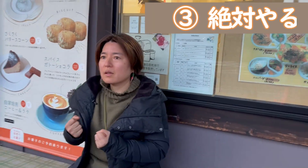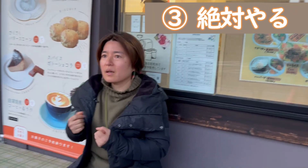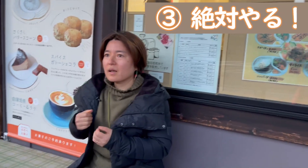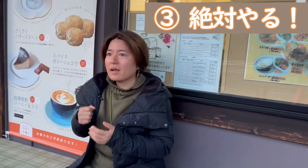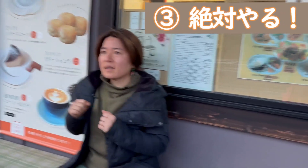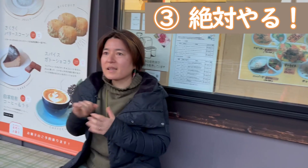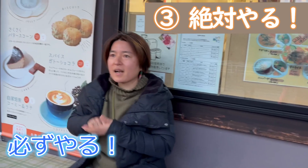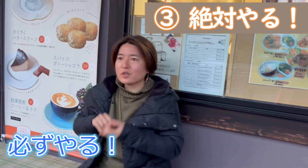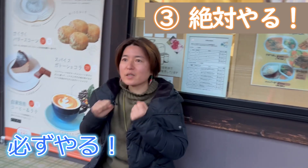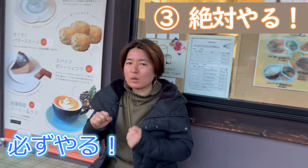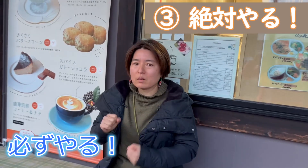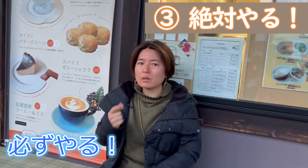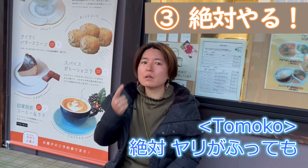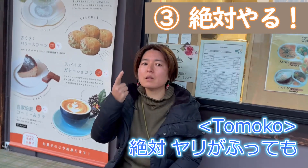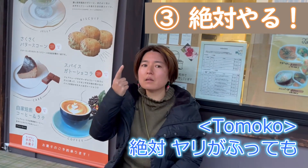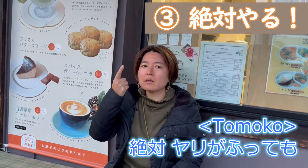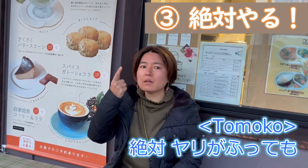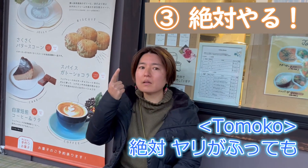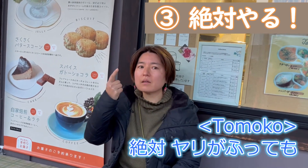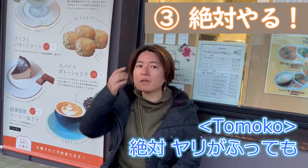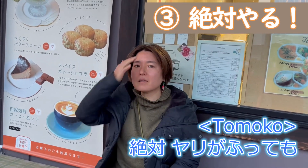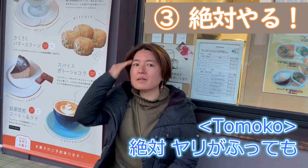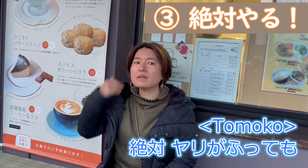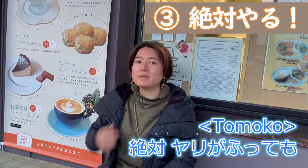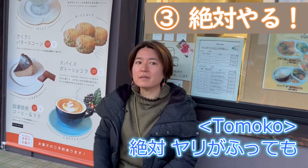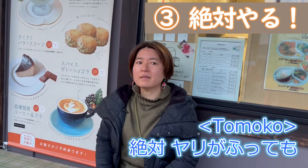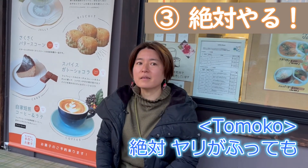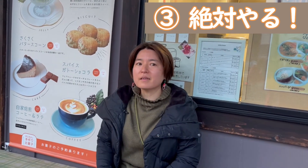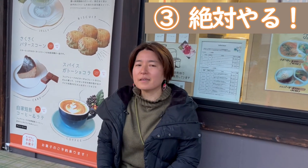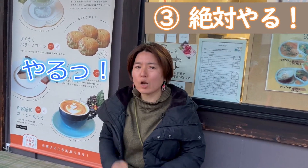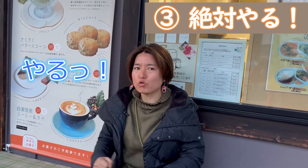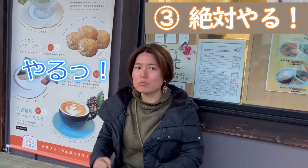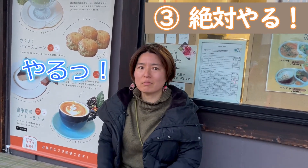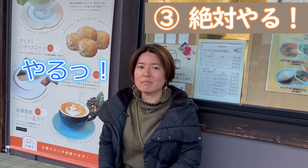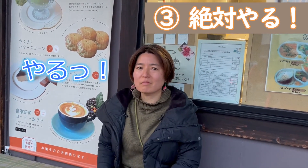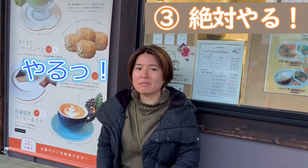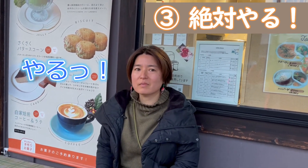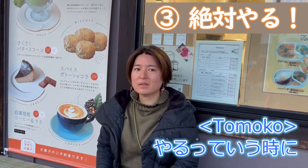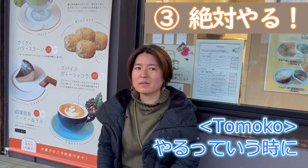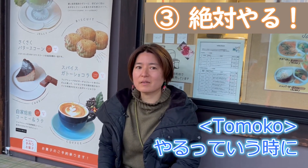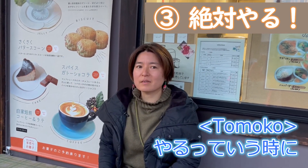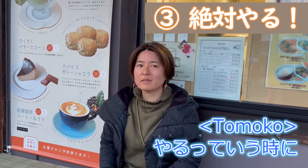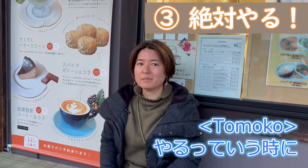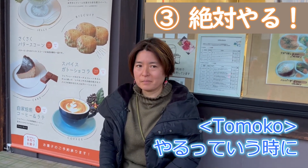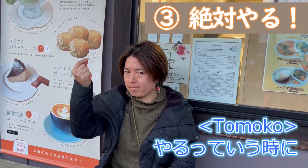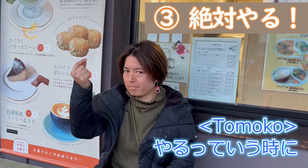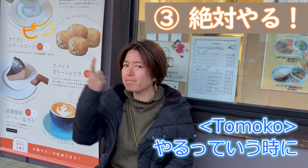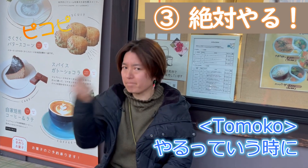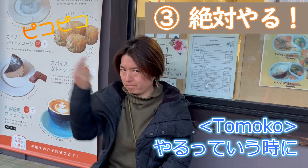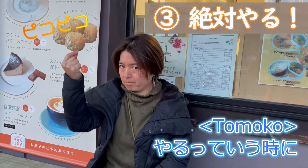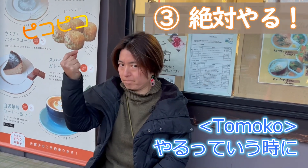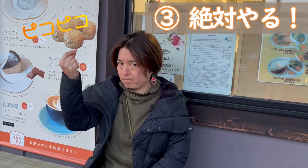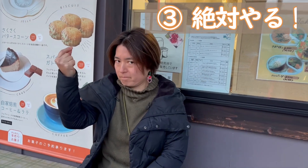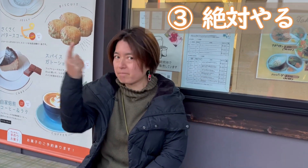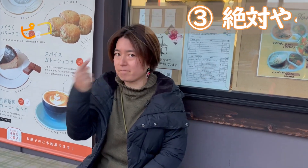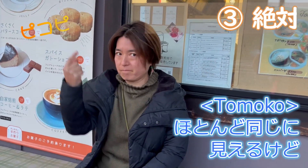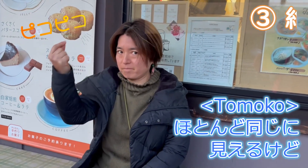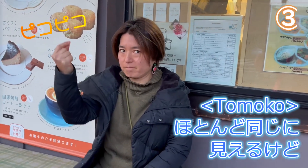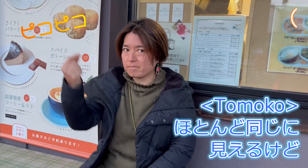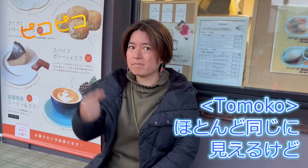そう、絶対絶対槍が降ってもやるっていう時にほとんど同じ